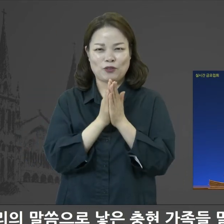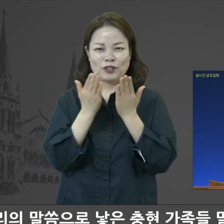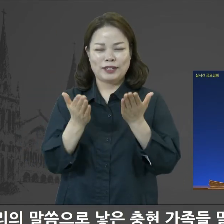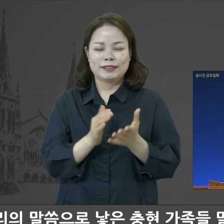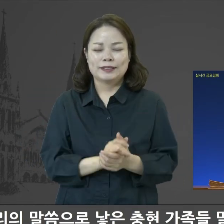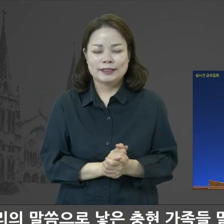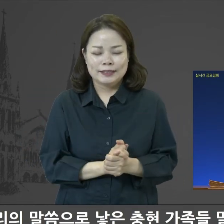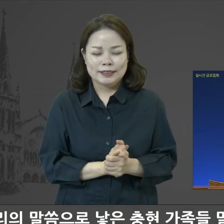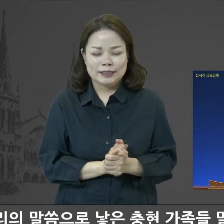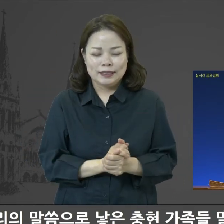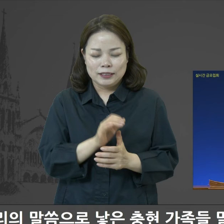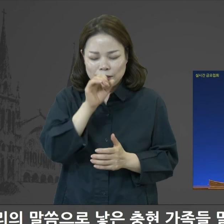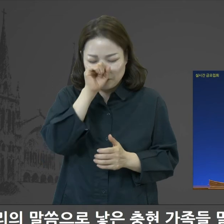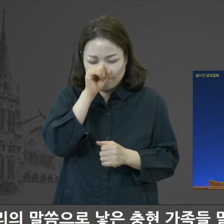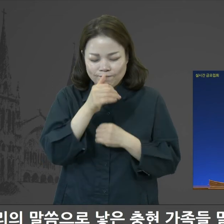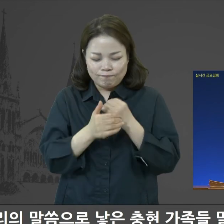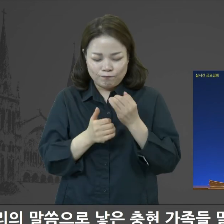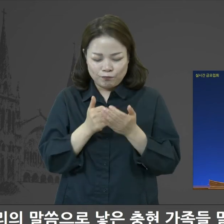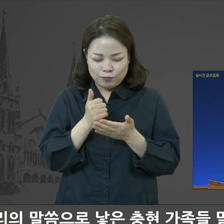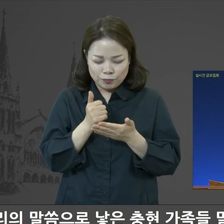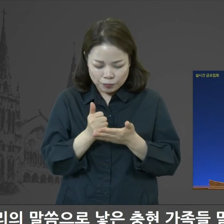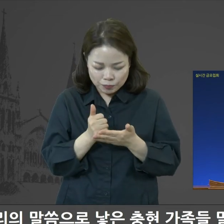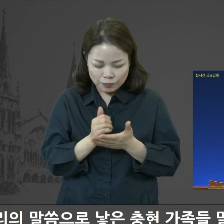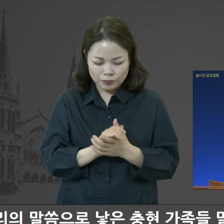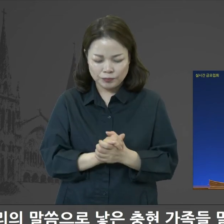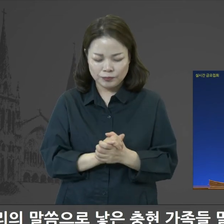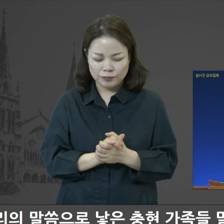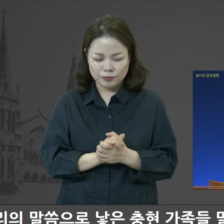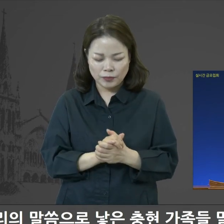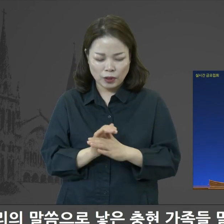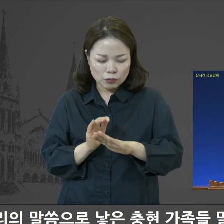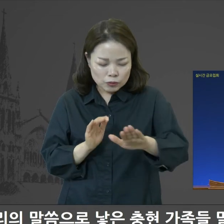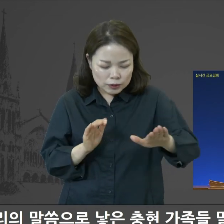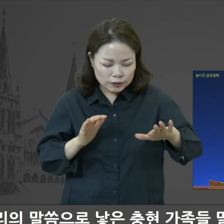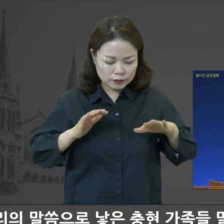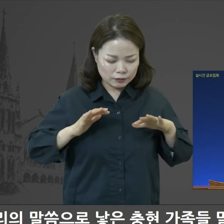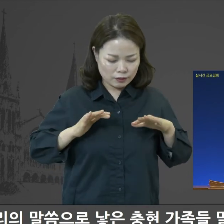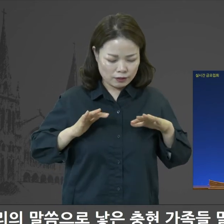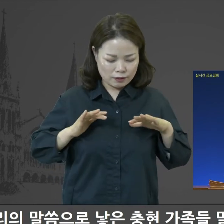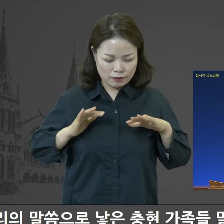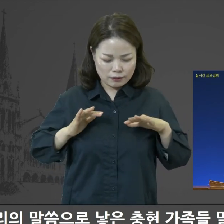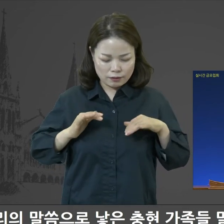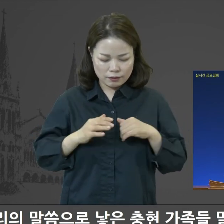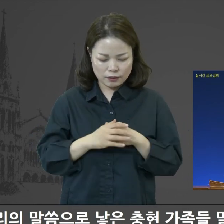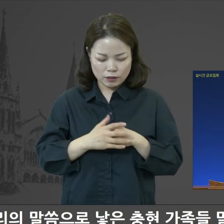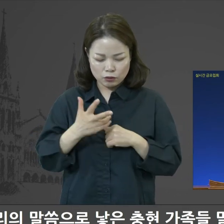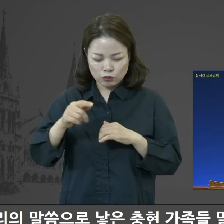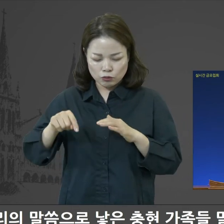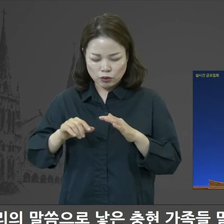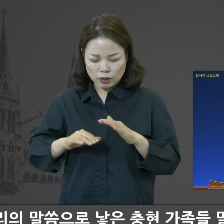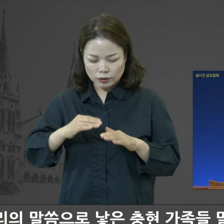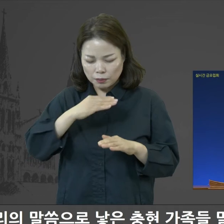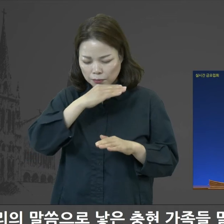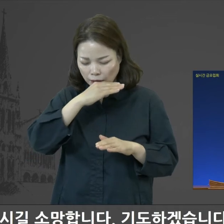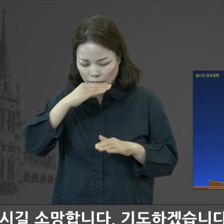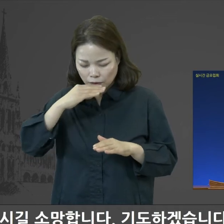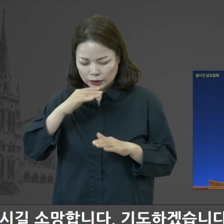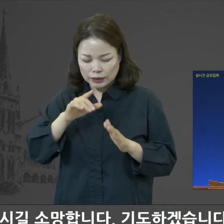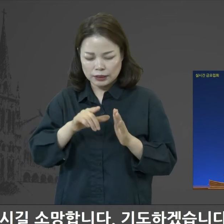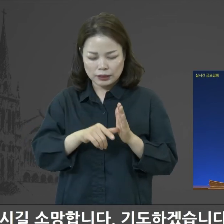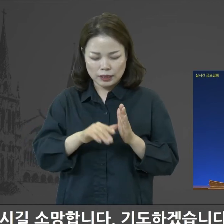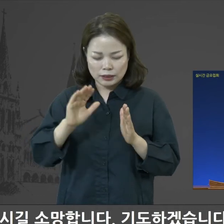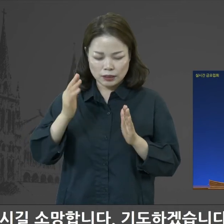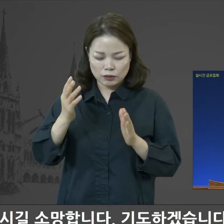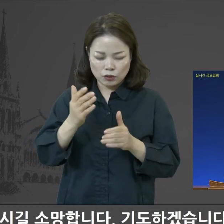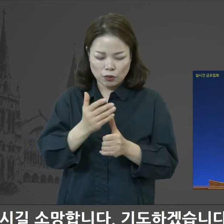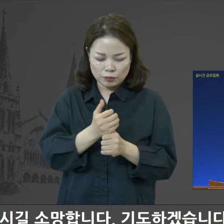기도하겠습니다. 좋으신 아버지 하나님, 우리들이 자랑할 것 주 안에서 바로 세우는 이 시간 될 수